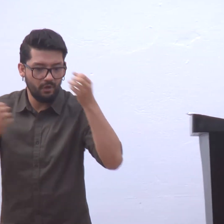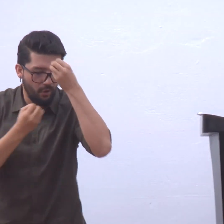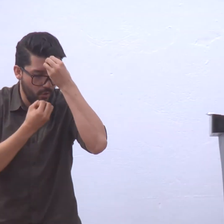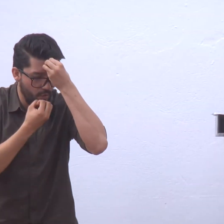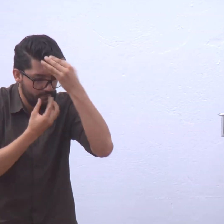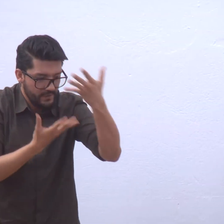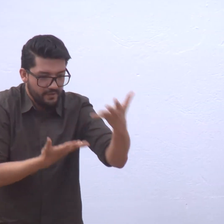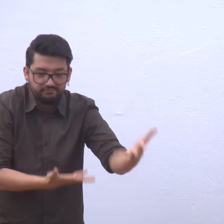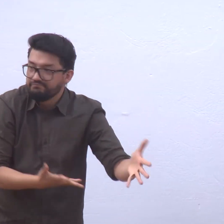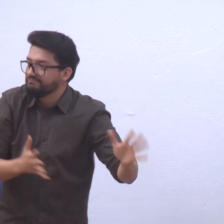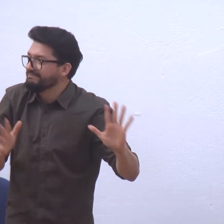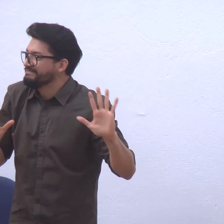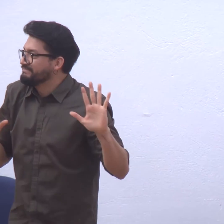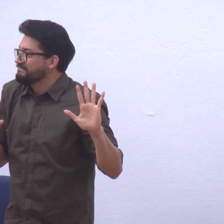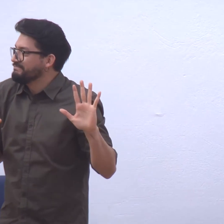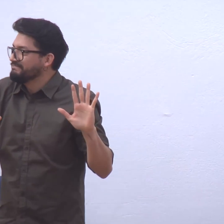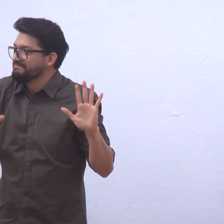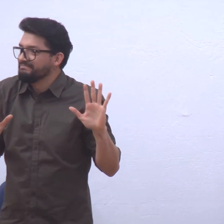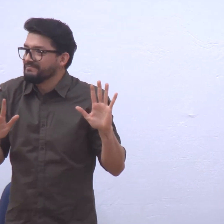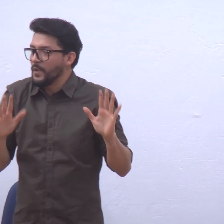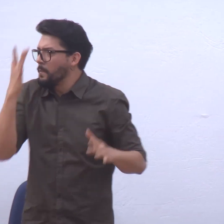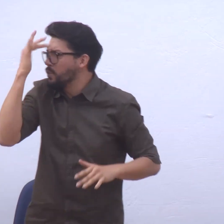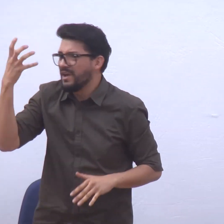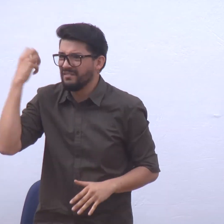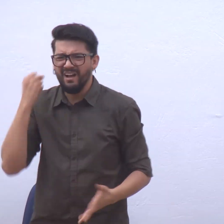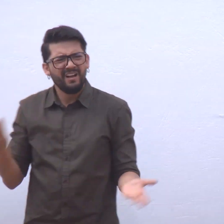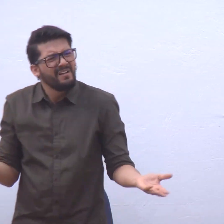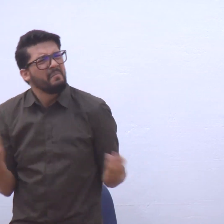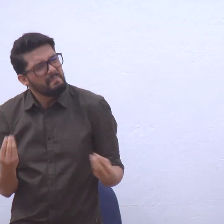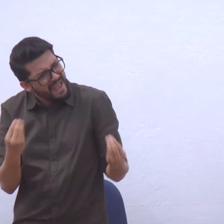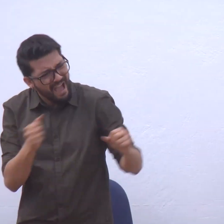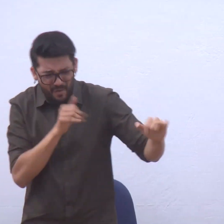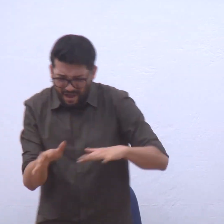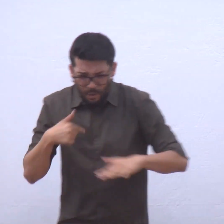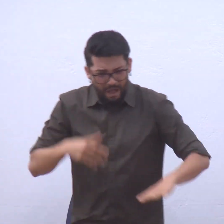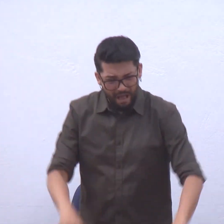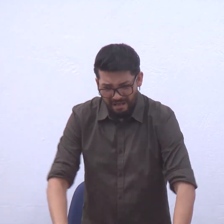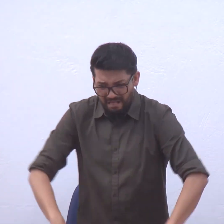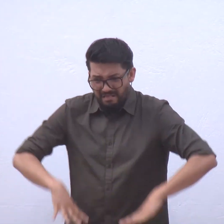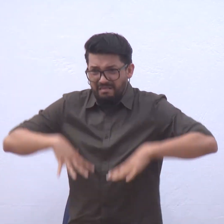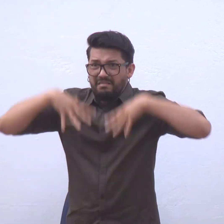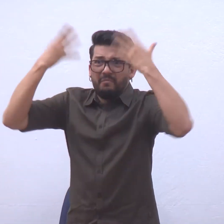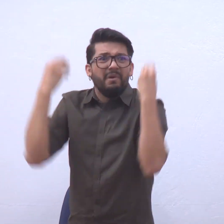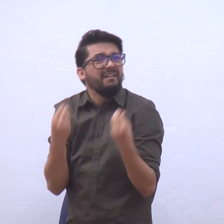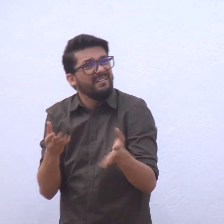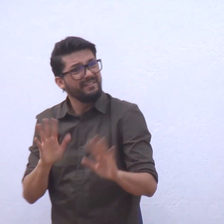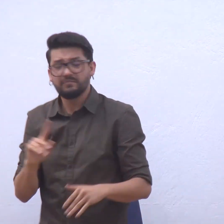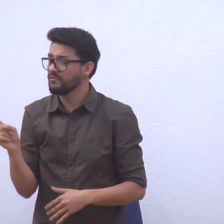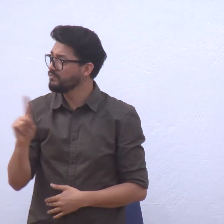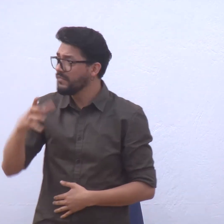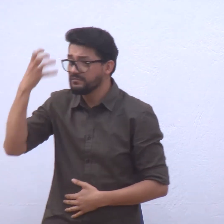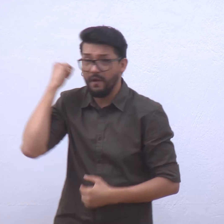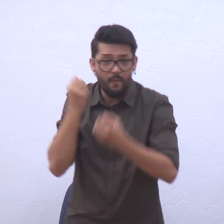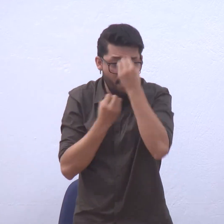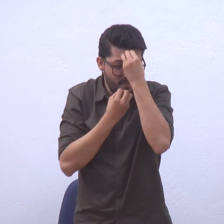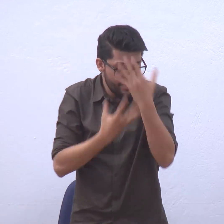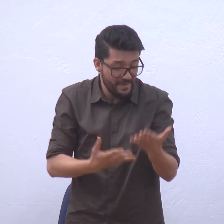Y Ezequiel obedece en medio de la visión. Ezequiel no está quejándose, Ezequiel no está renegando,